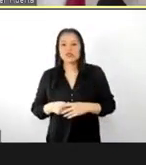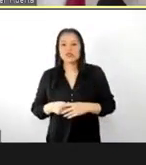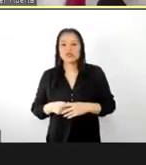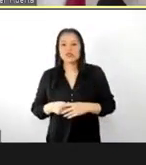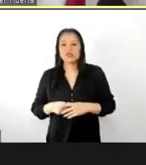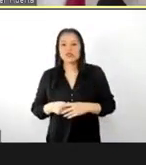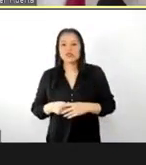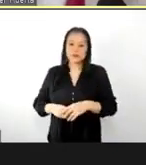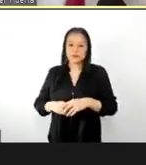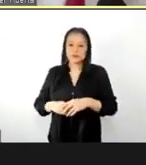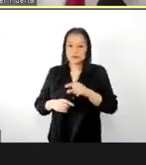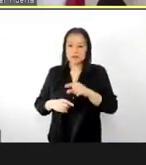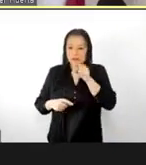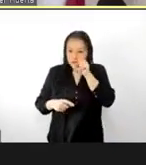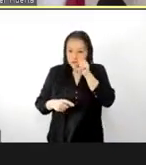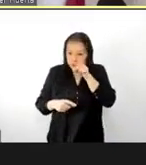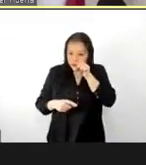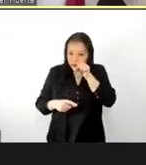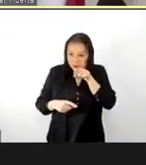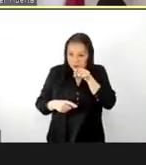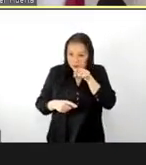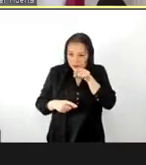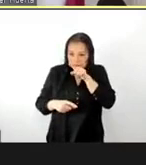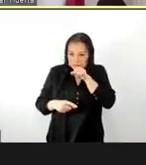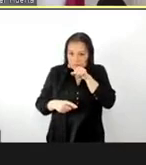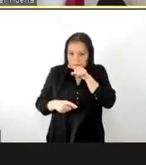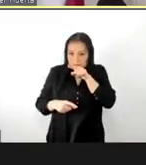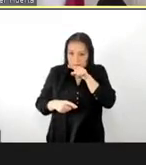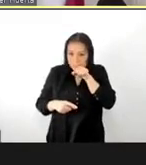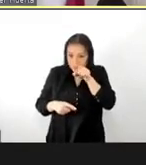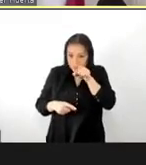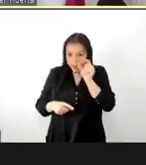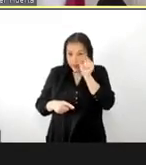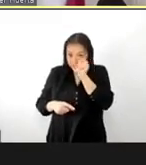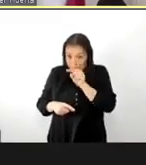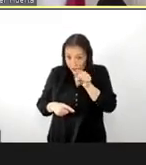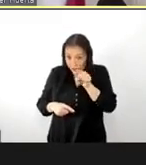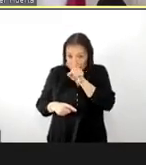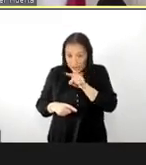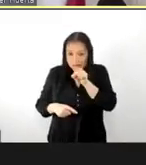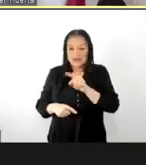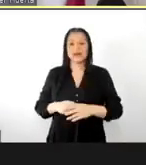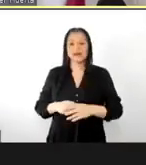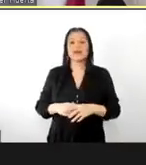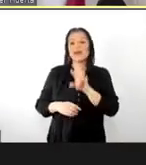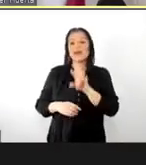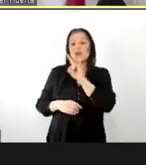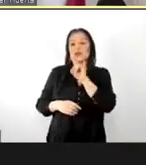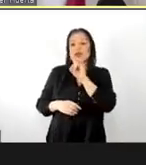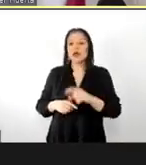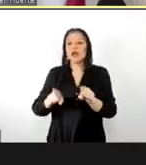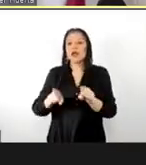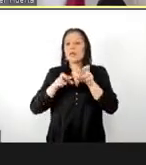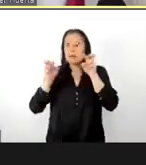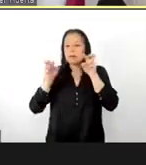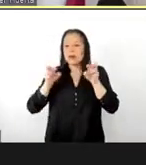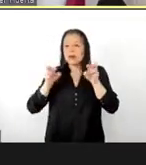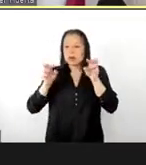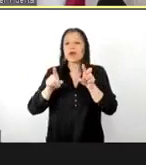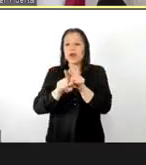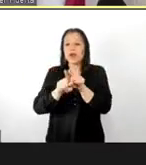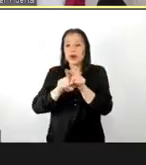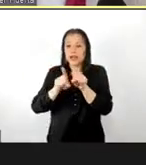proteínas de las membranas, ¿ve? Acá está como plomito, ¿ve? Esto también puede despertar la defensa y esas son las